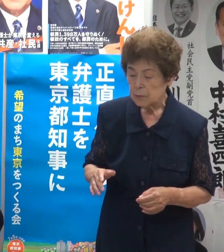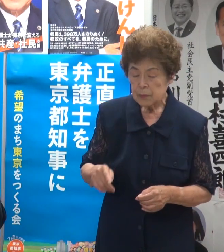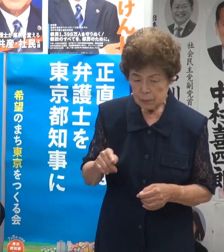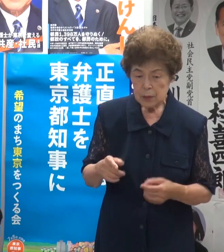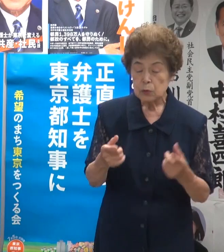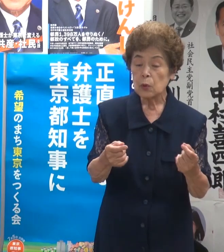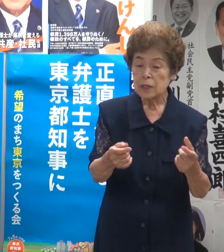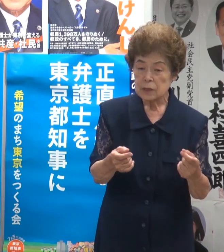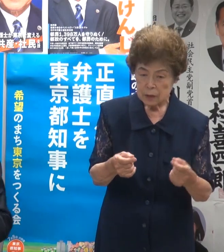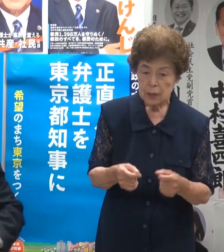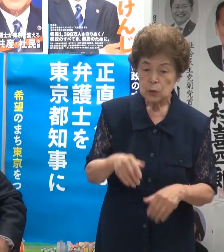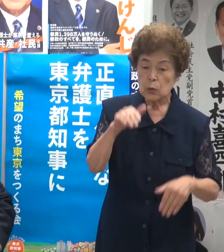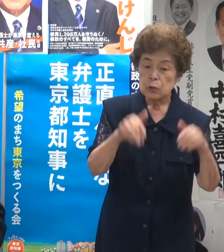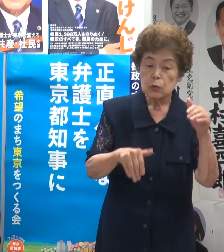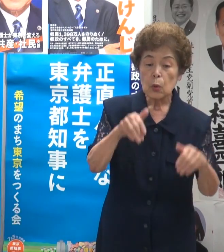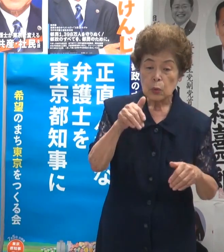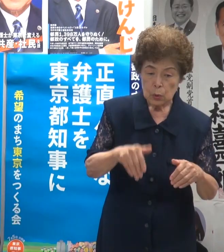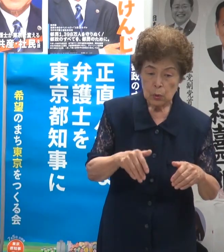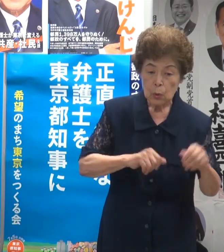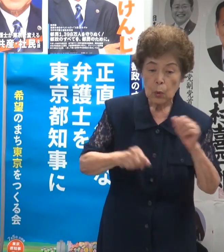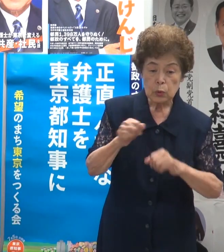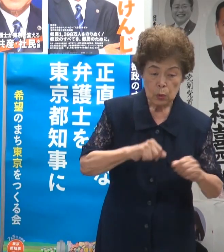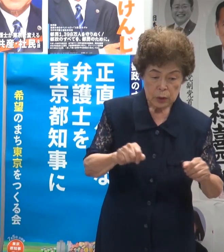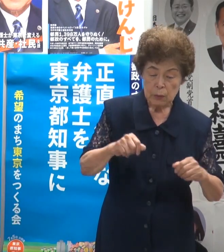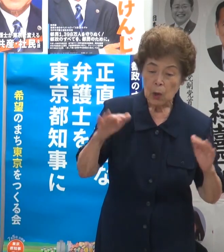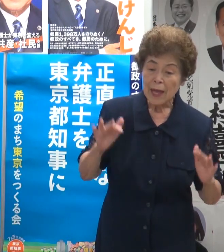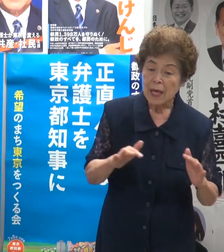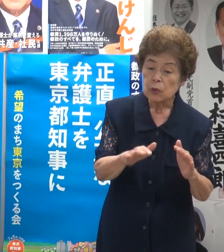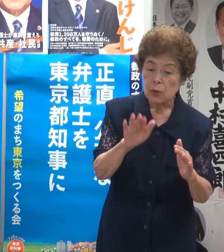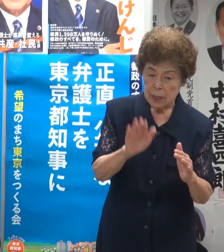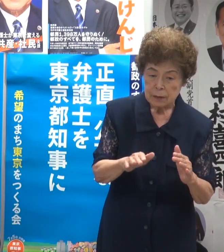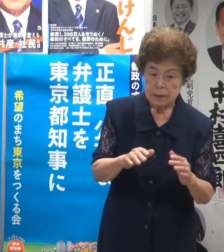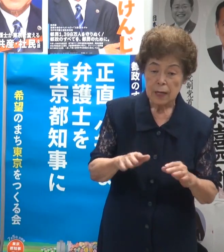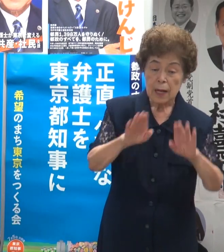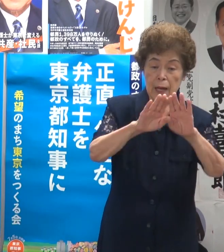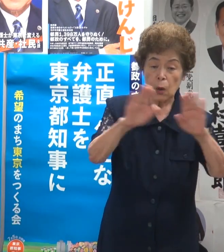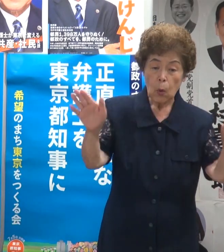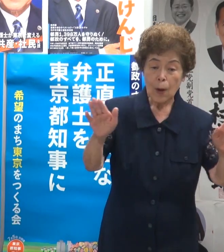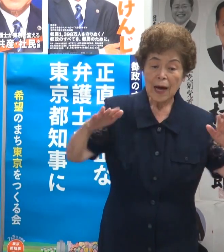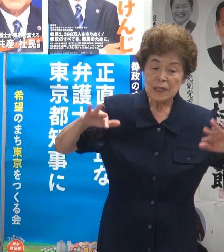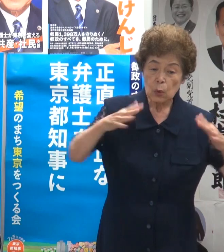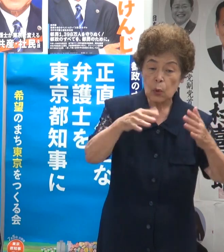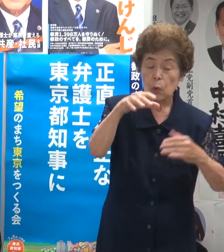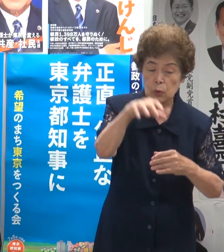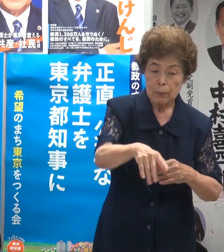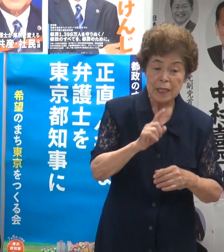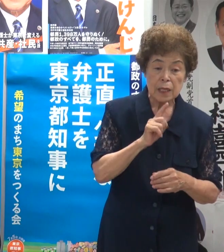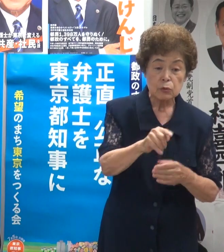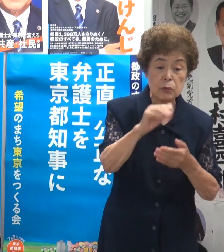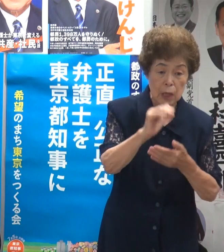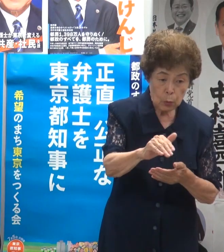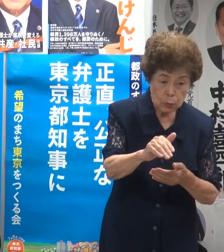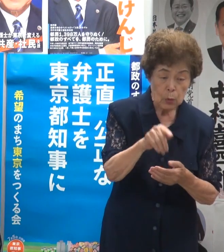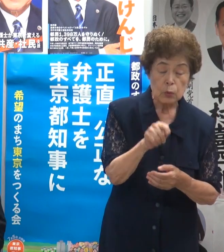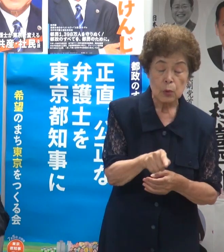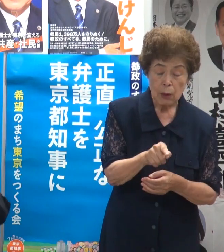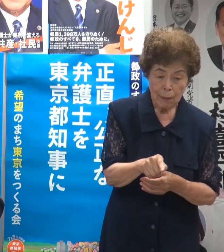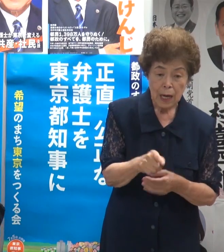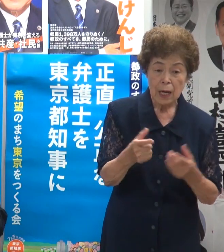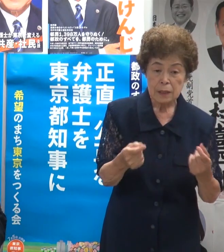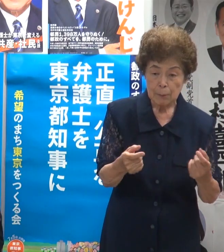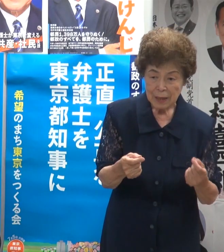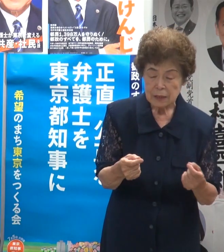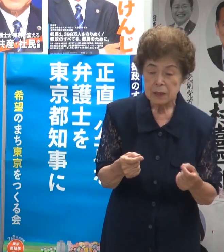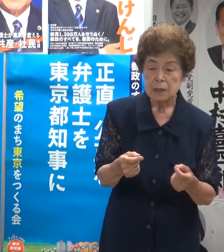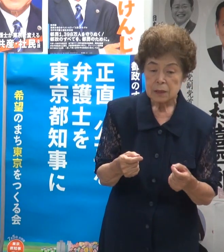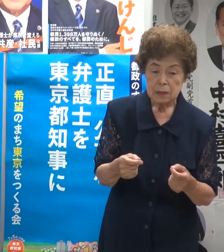そういう投票行動も影響するし、そこで公開の討論の場で言ったことっていうのはやはり真反